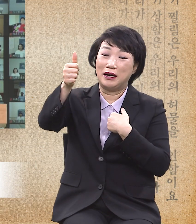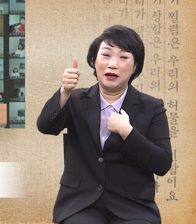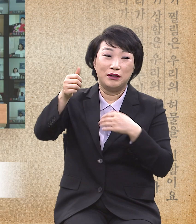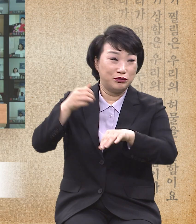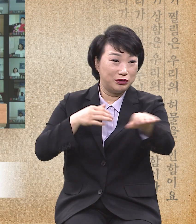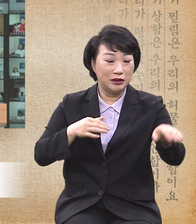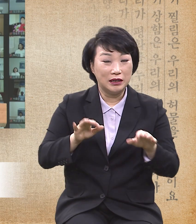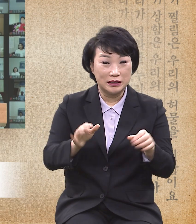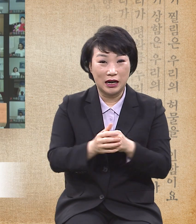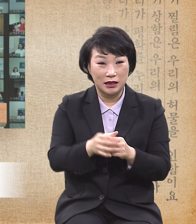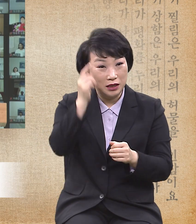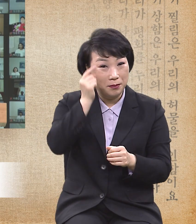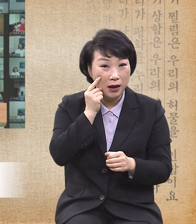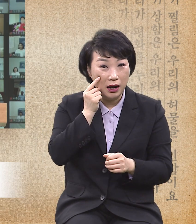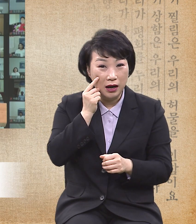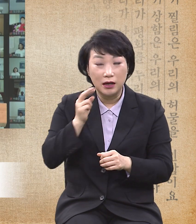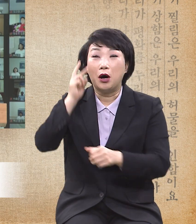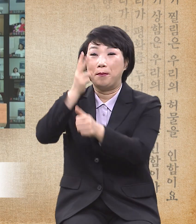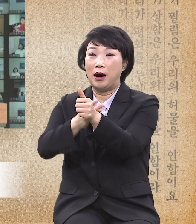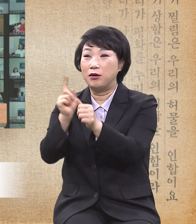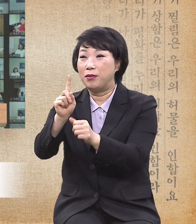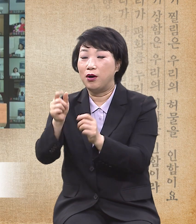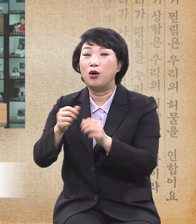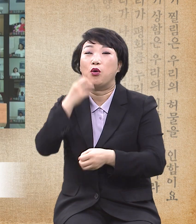바울은 죽기까지